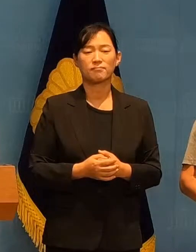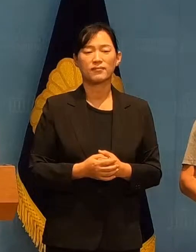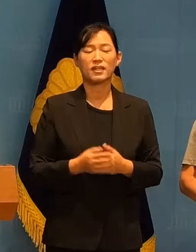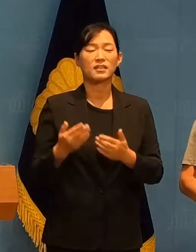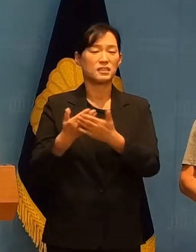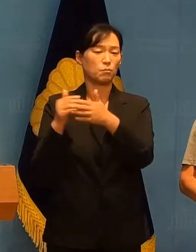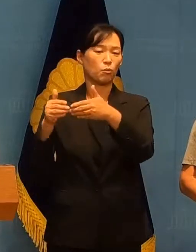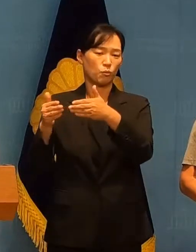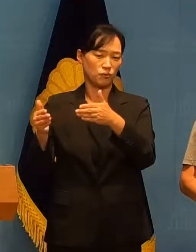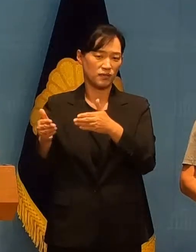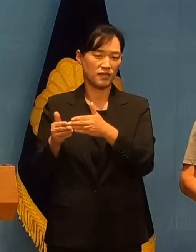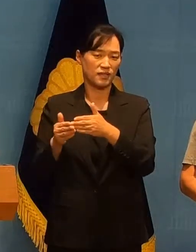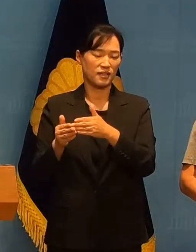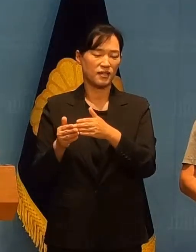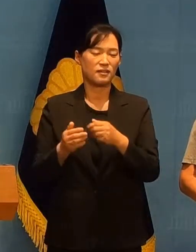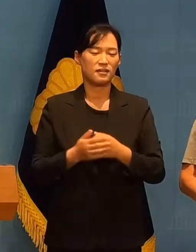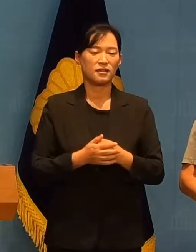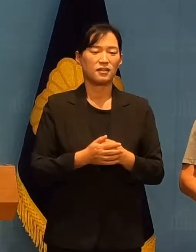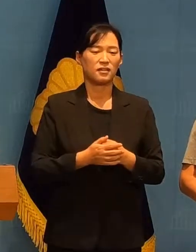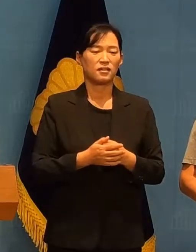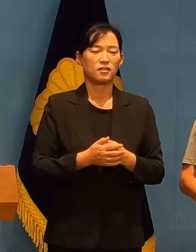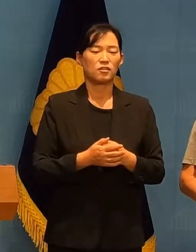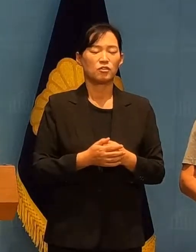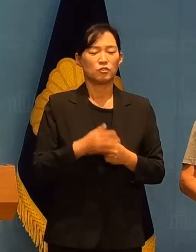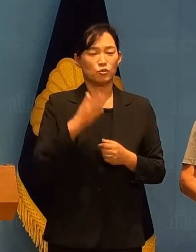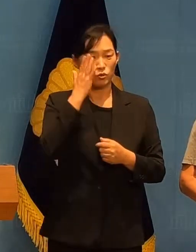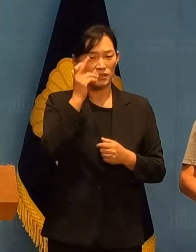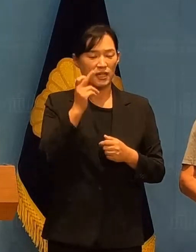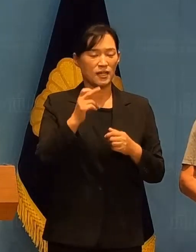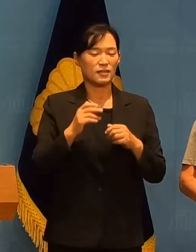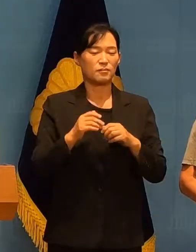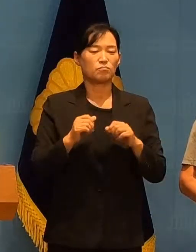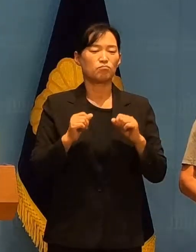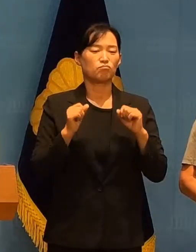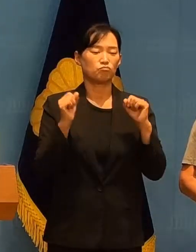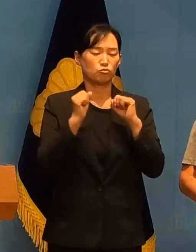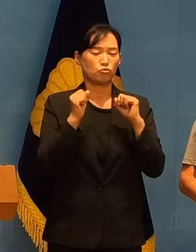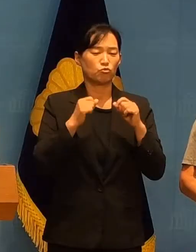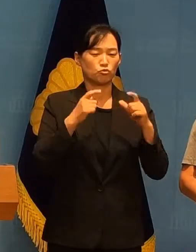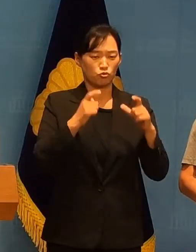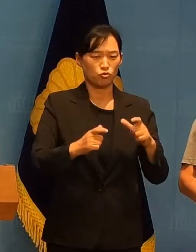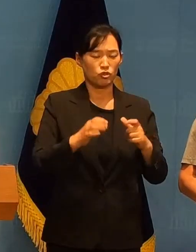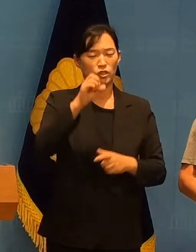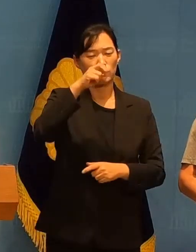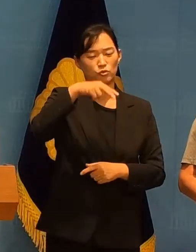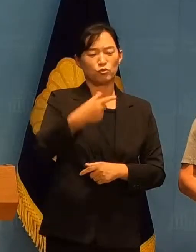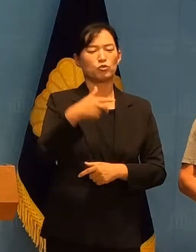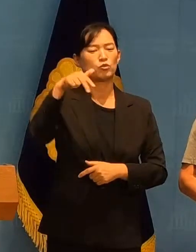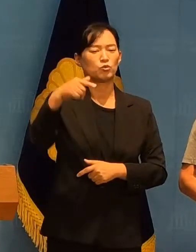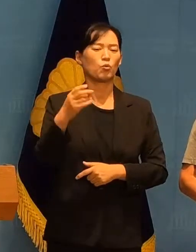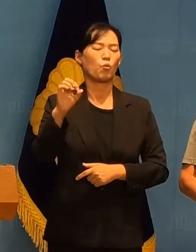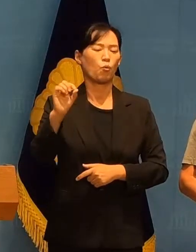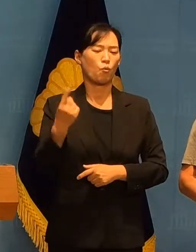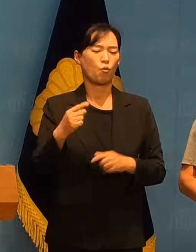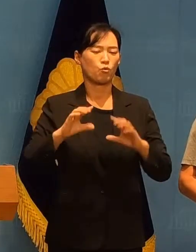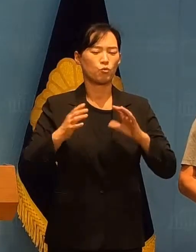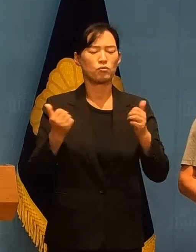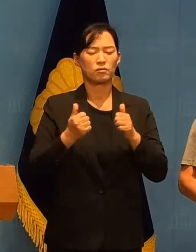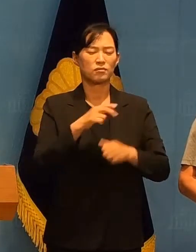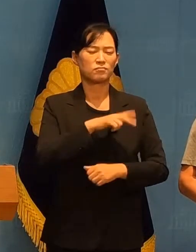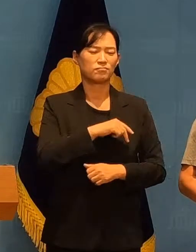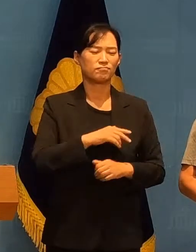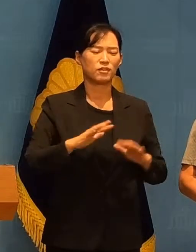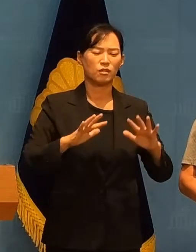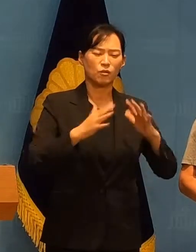진보당 원내대표를 맡고 있는 울산 북구의 윤종호 국회의원입니다. 방금 건설 노동자들이